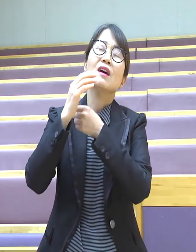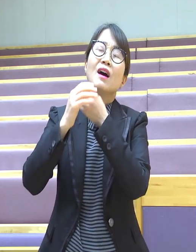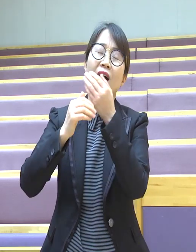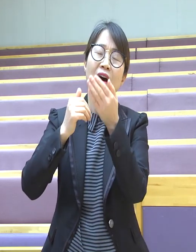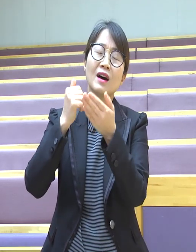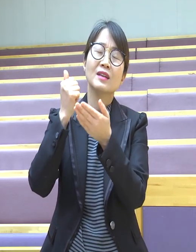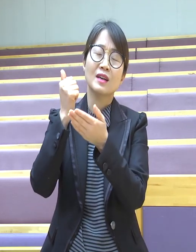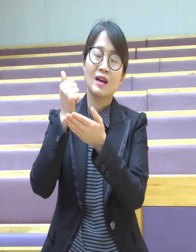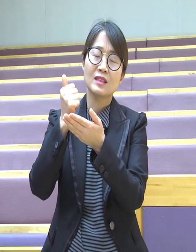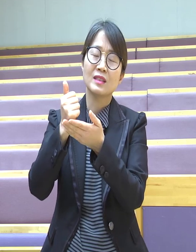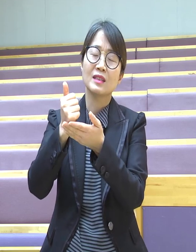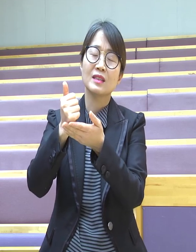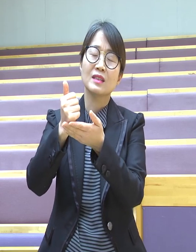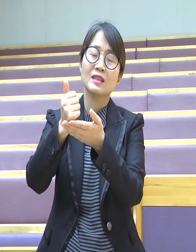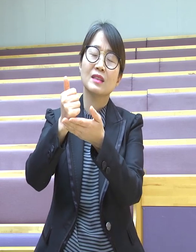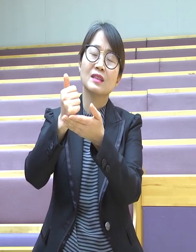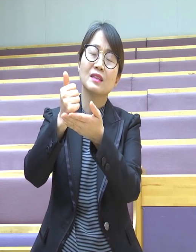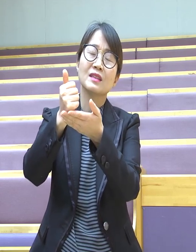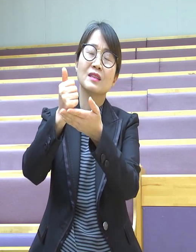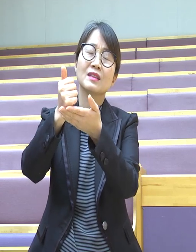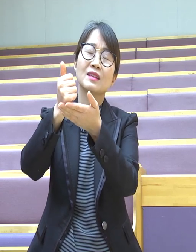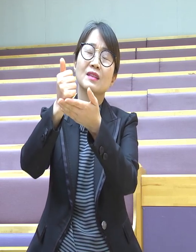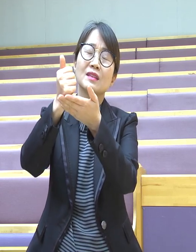왕이신 나의